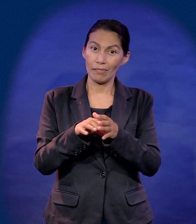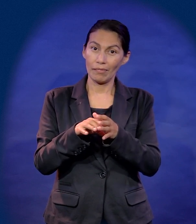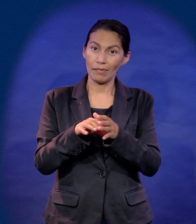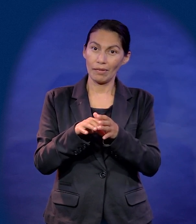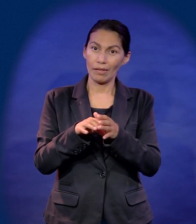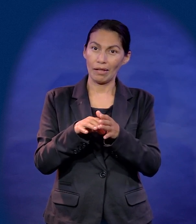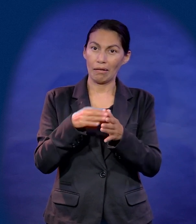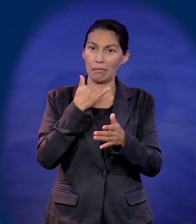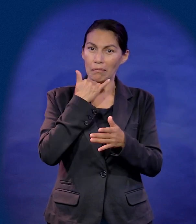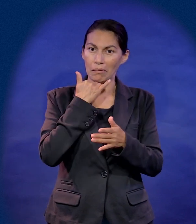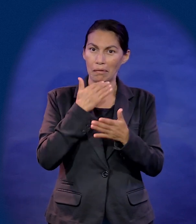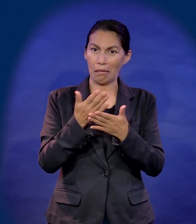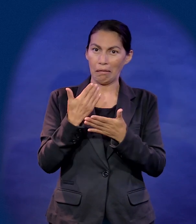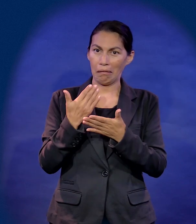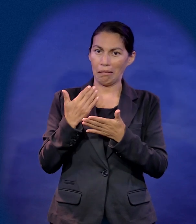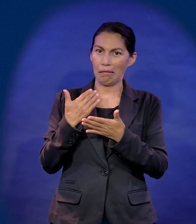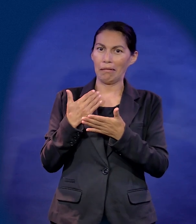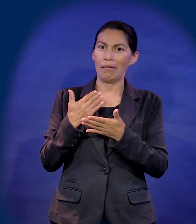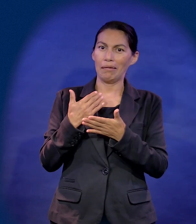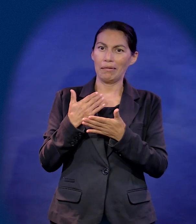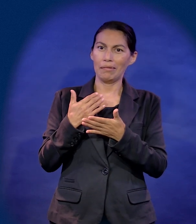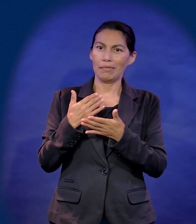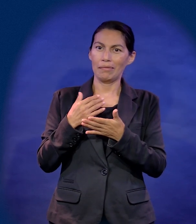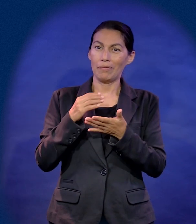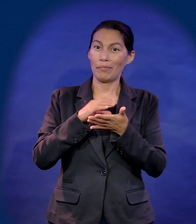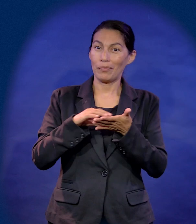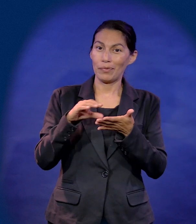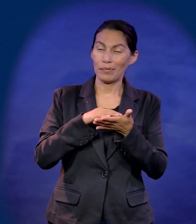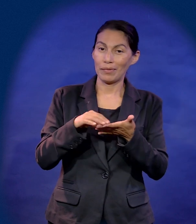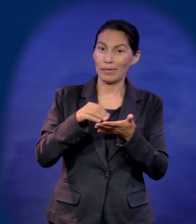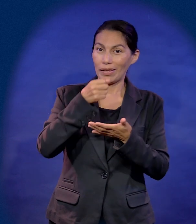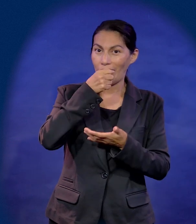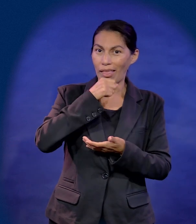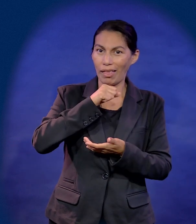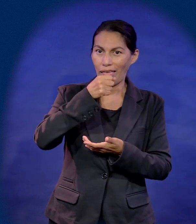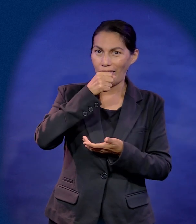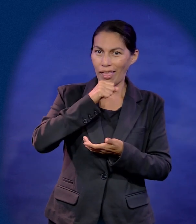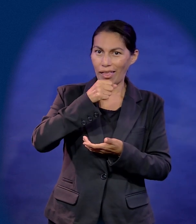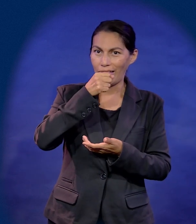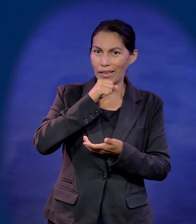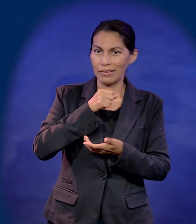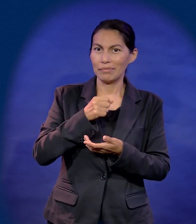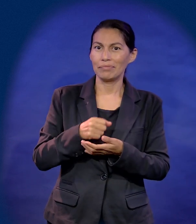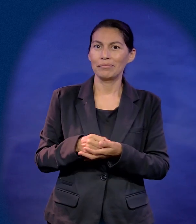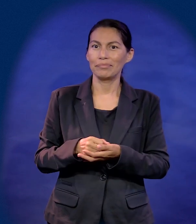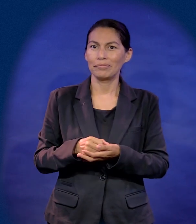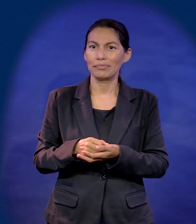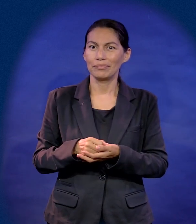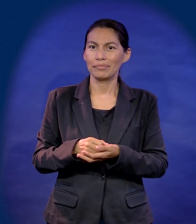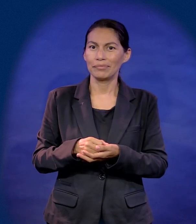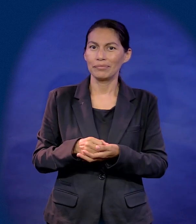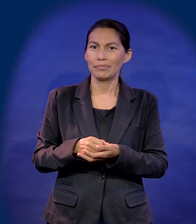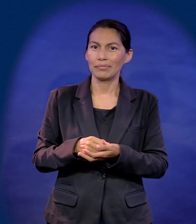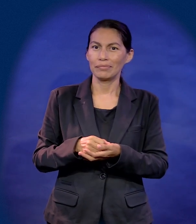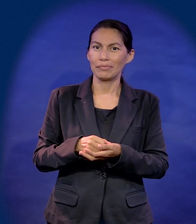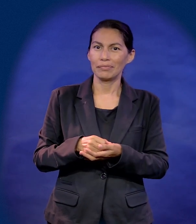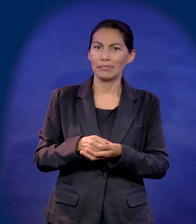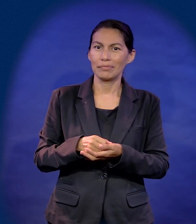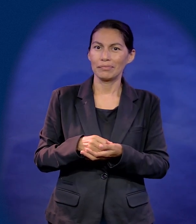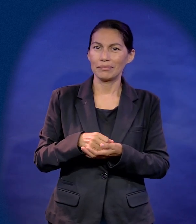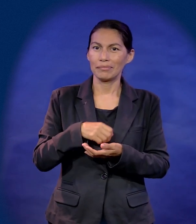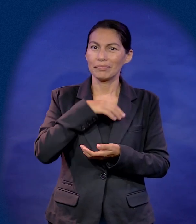Entras a tu cuarto, agarras ropa para bañarte. Pausa, se me había pasado. Vas y te compras una nieve.